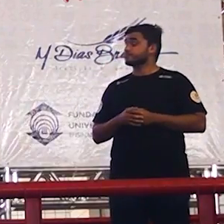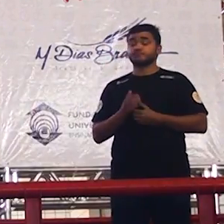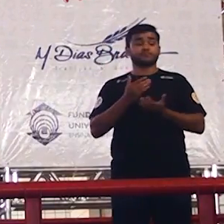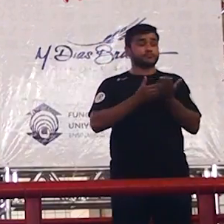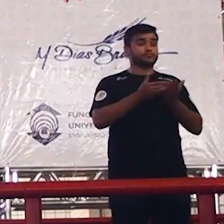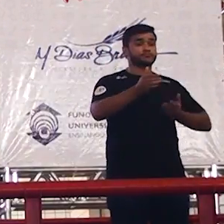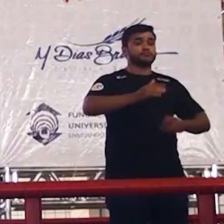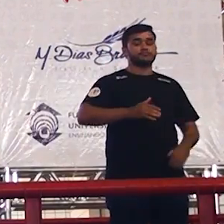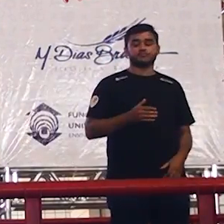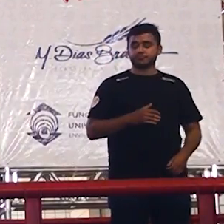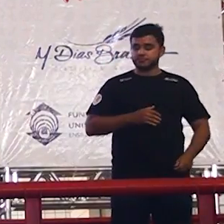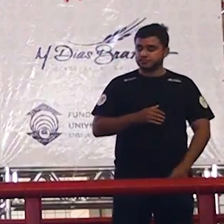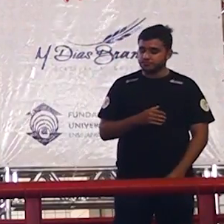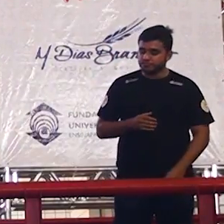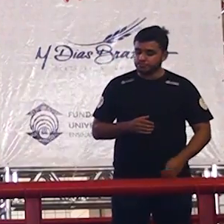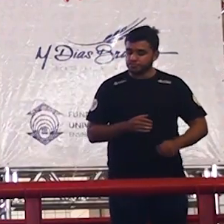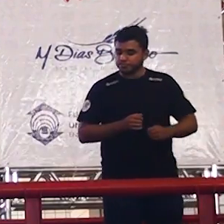começar.